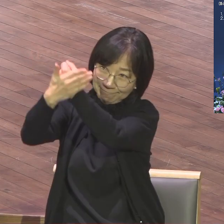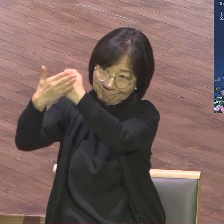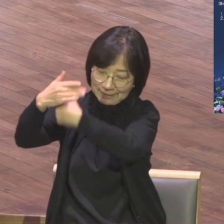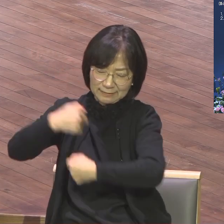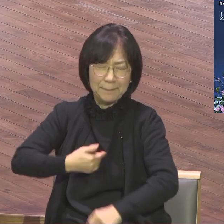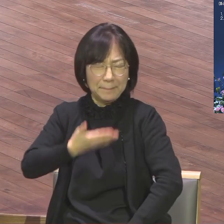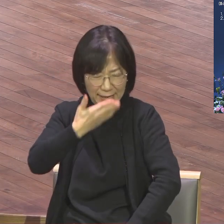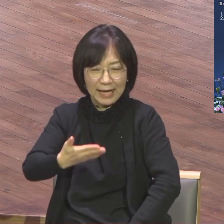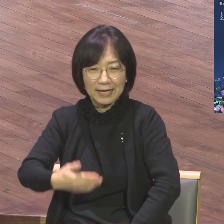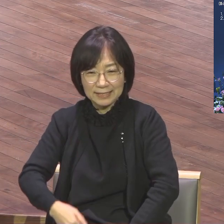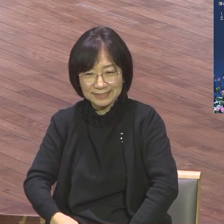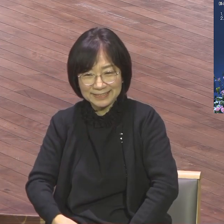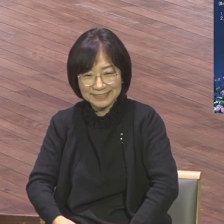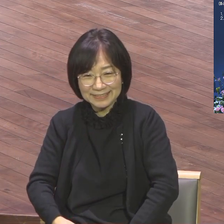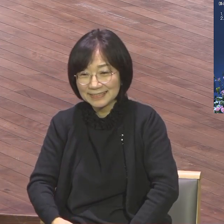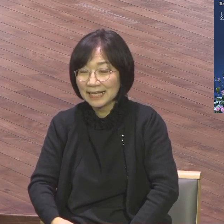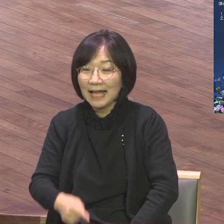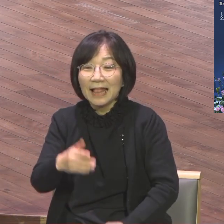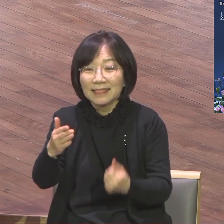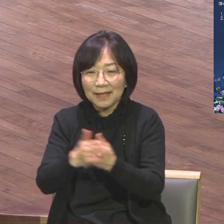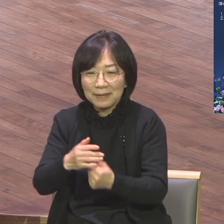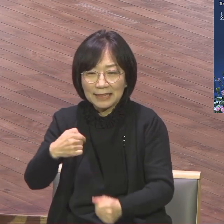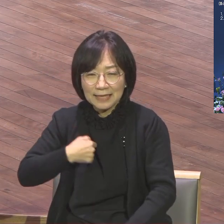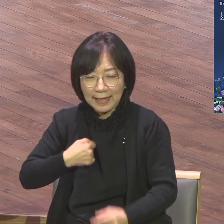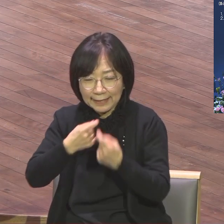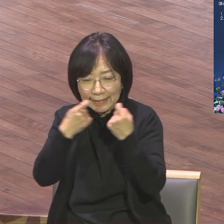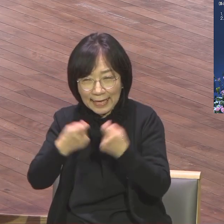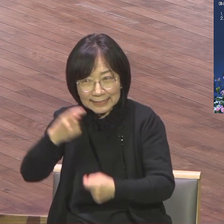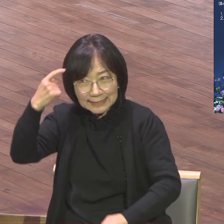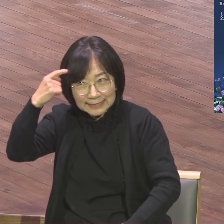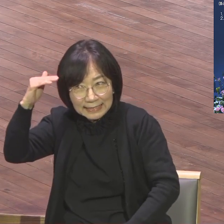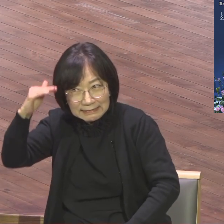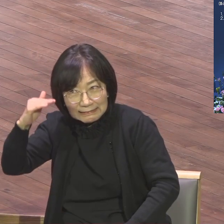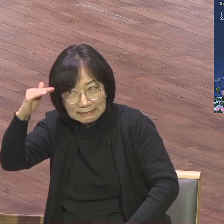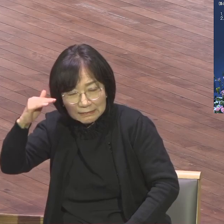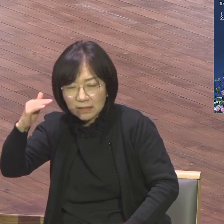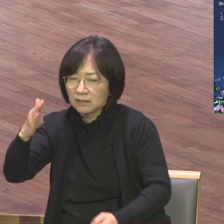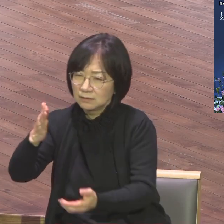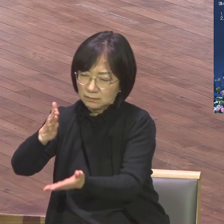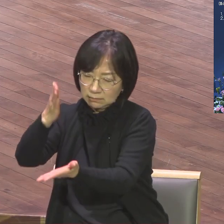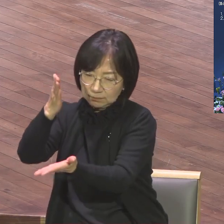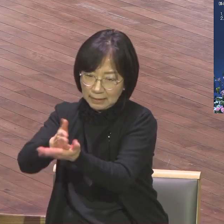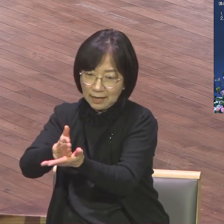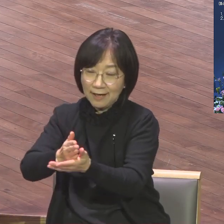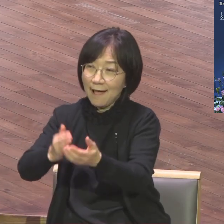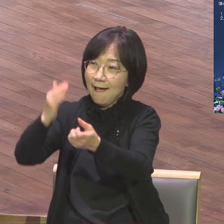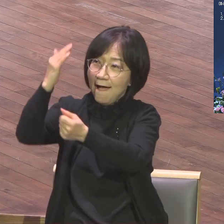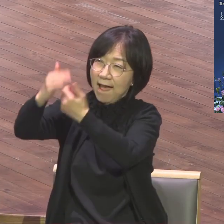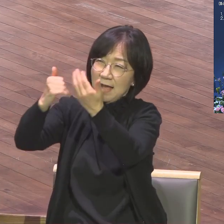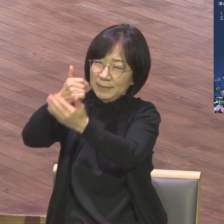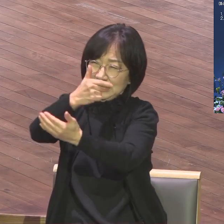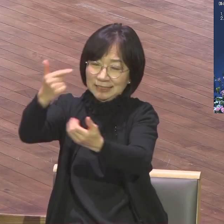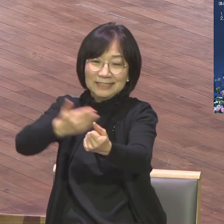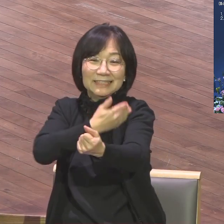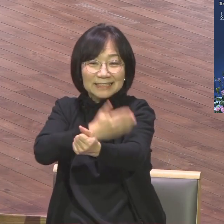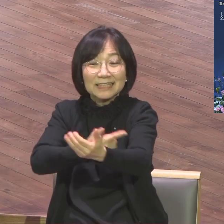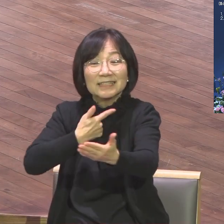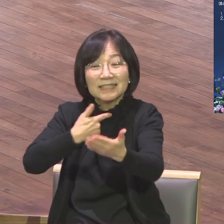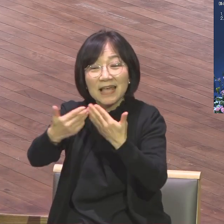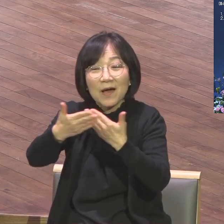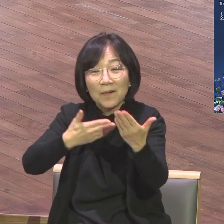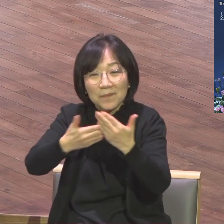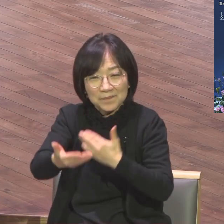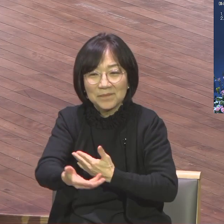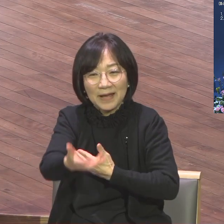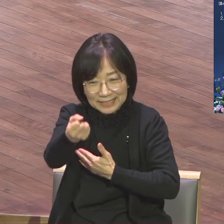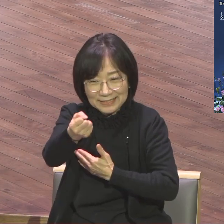영계 모든 신도들 나의 수준이 아니라 하나님의 수준, 하나님의 스케일을 체험하는 성경적 믿음